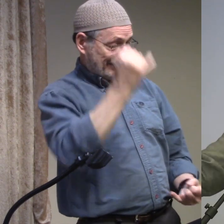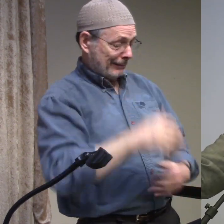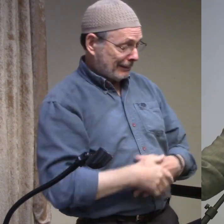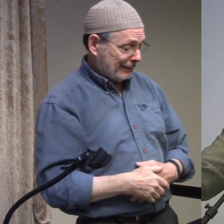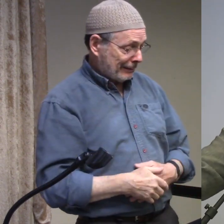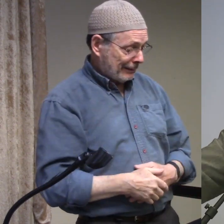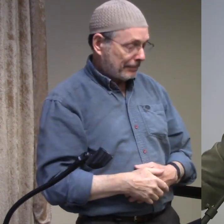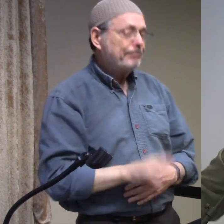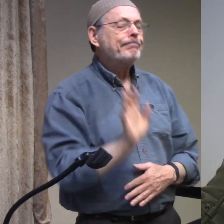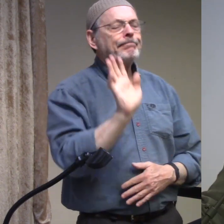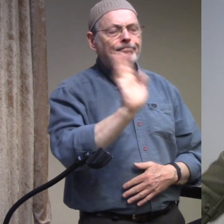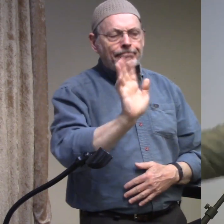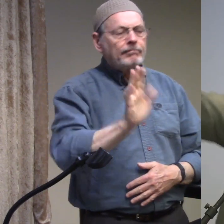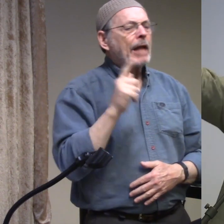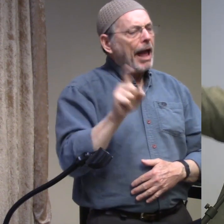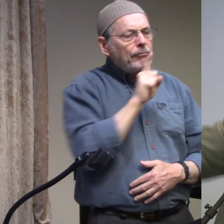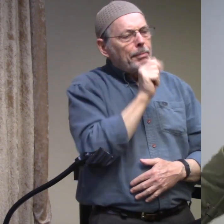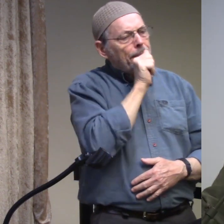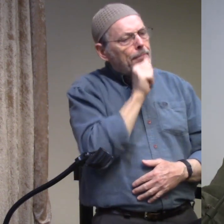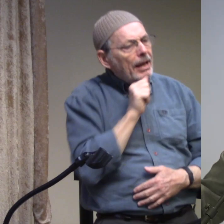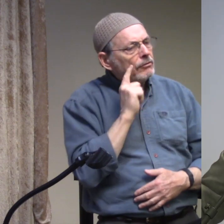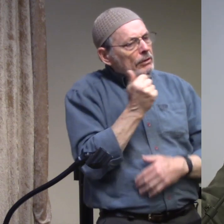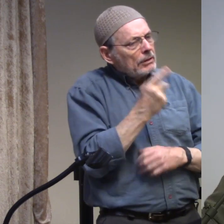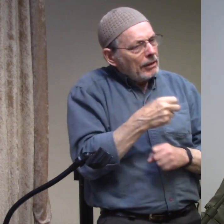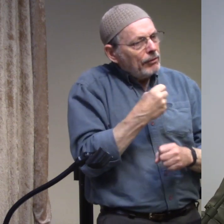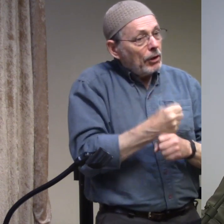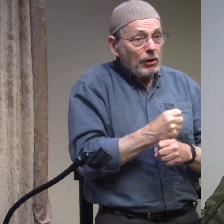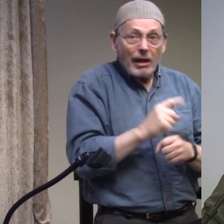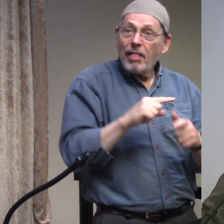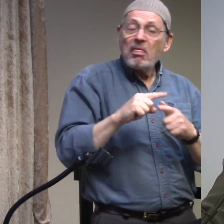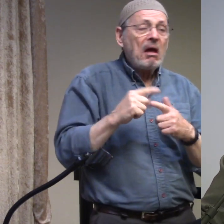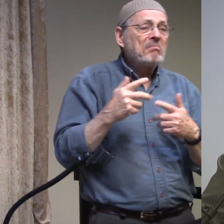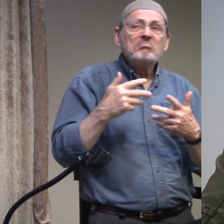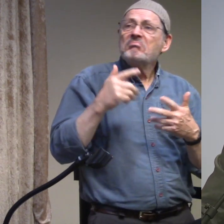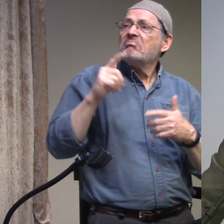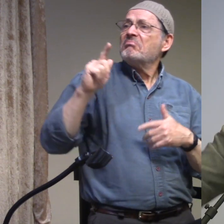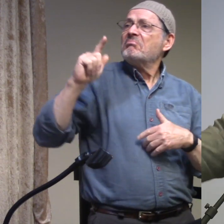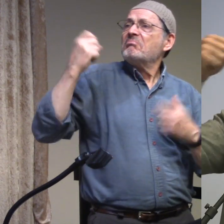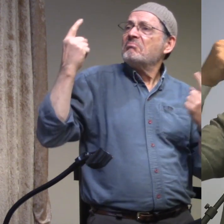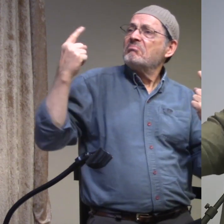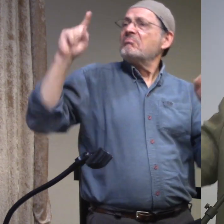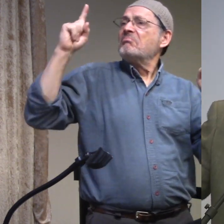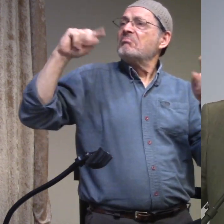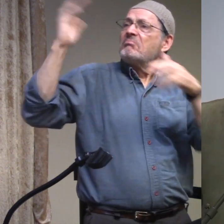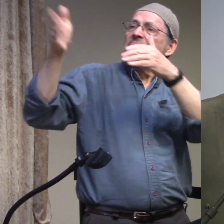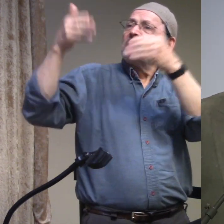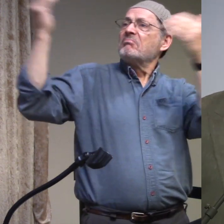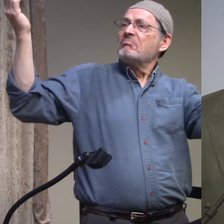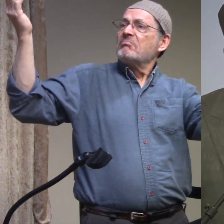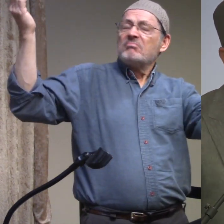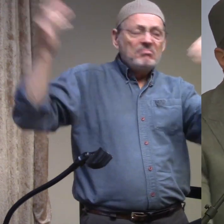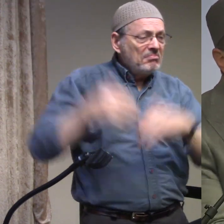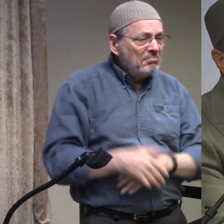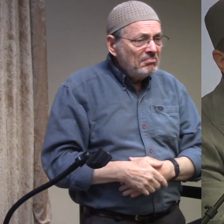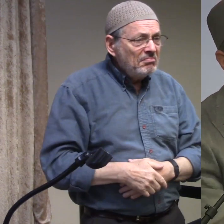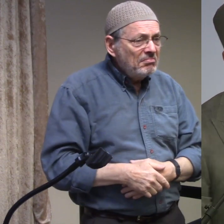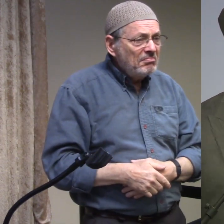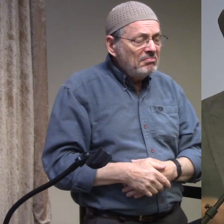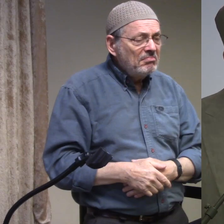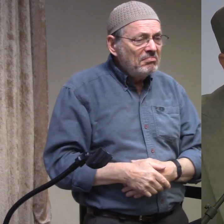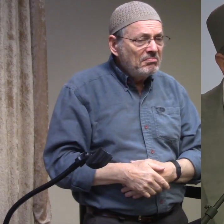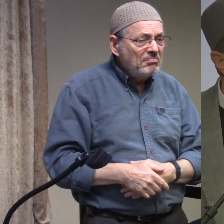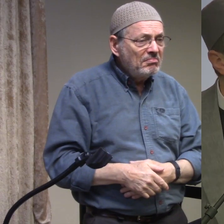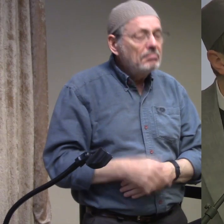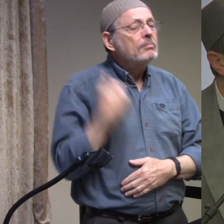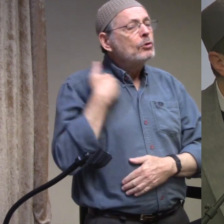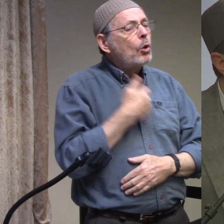We have to be patient for a few years, and then we get Jannah. لَهُمْ فِيهَا مَا يَشَاءُونَ. We